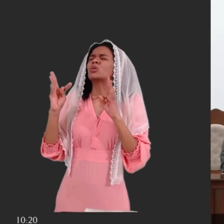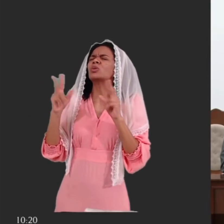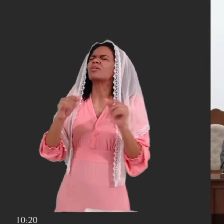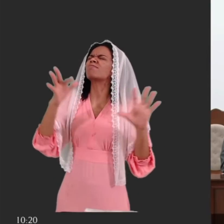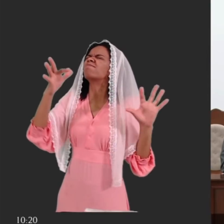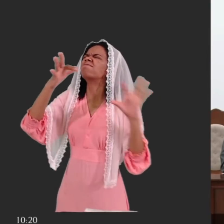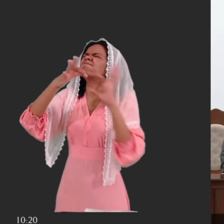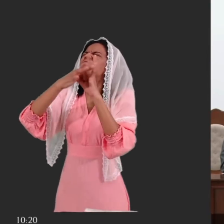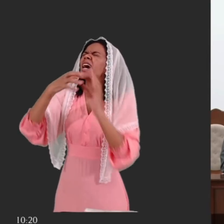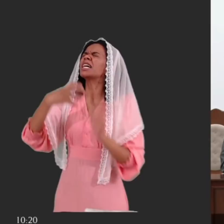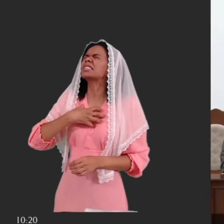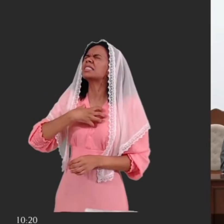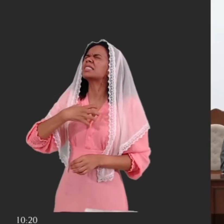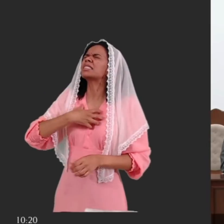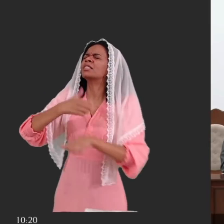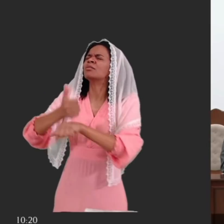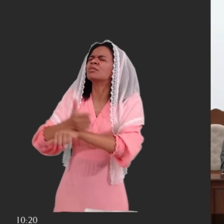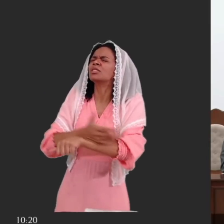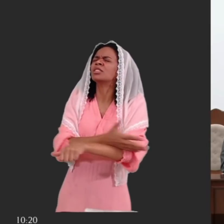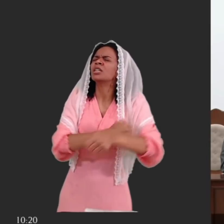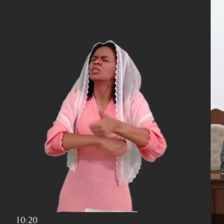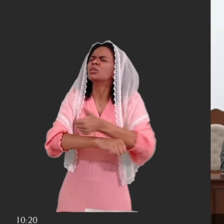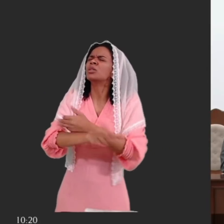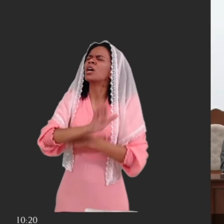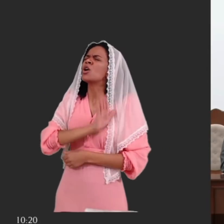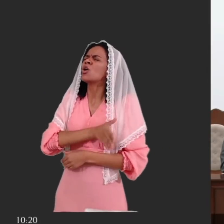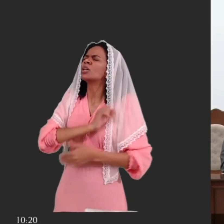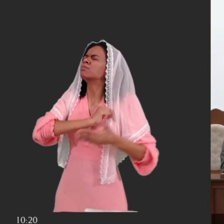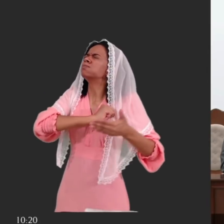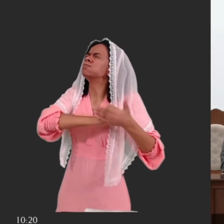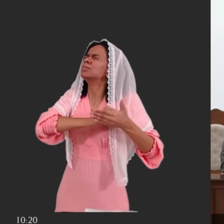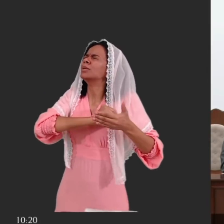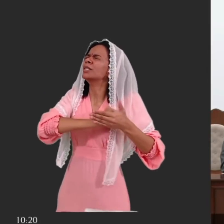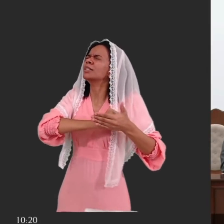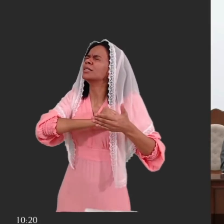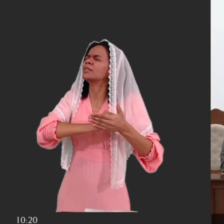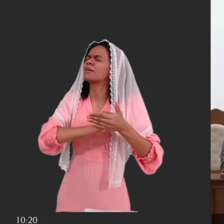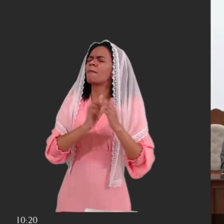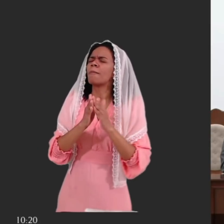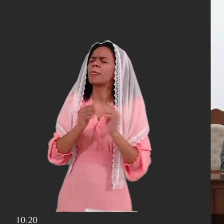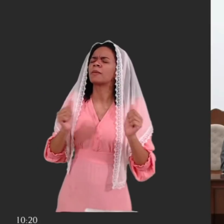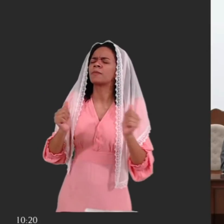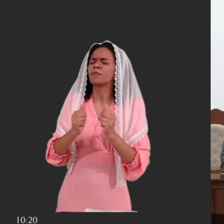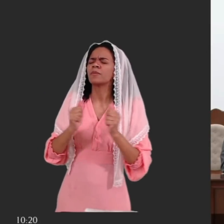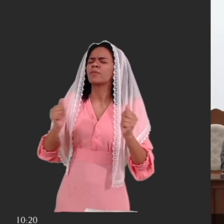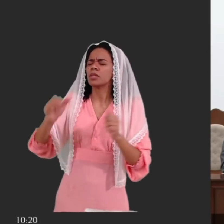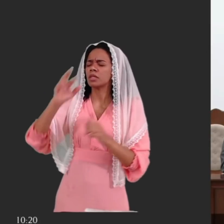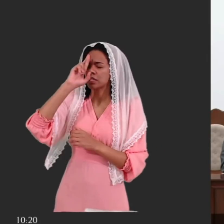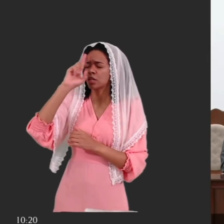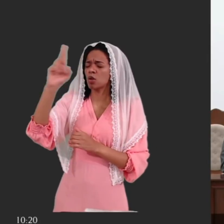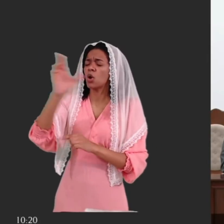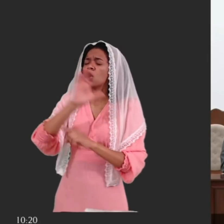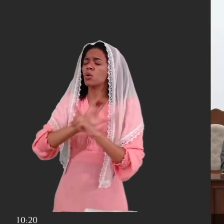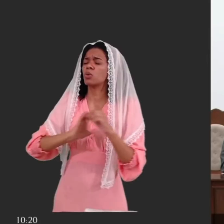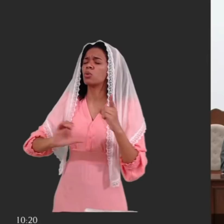tua presença dentro do nosso coração. Assim, Senhor, abençoe em todo o decorrer